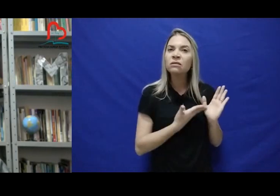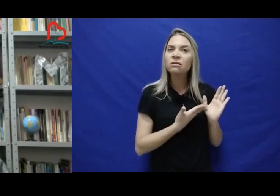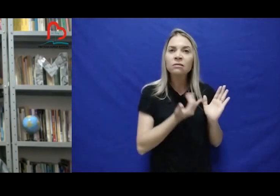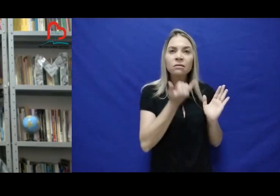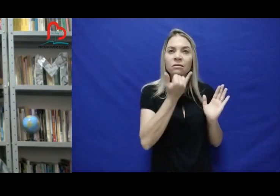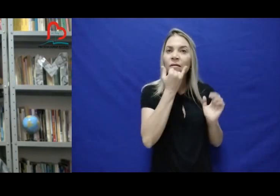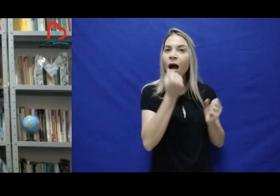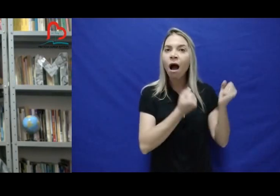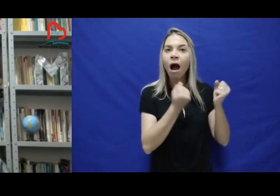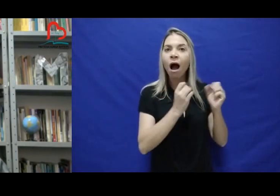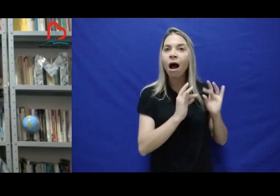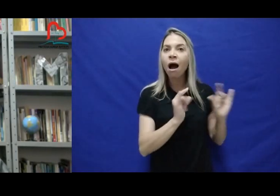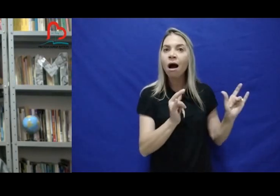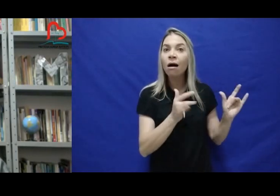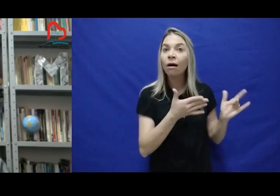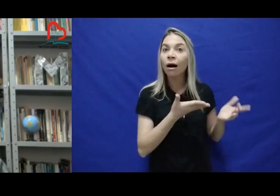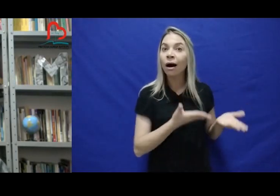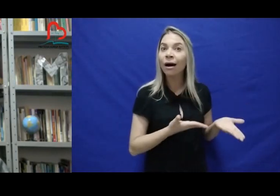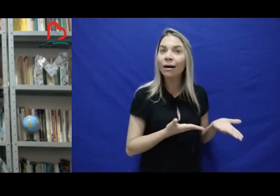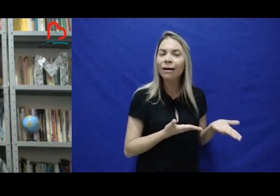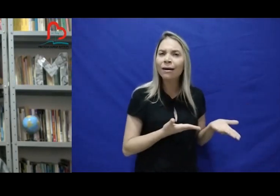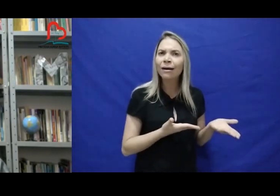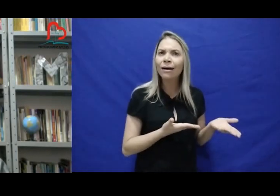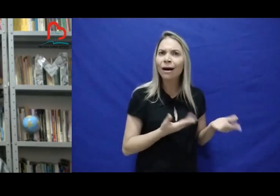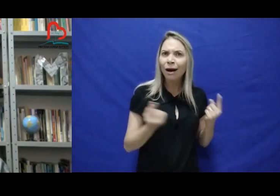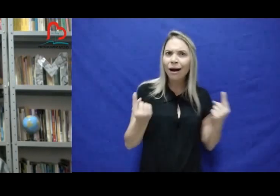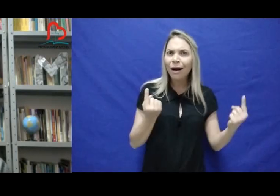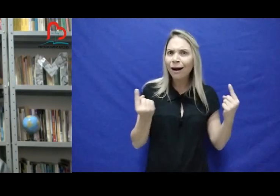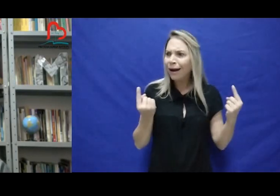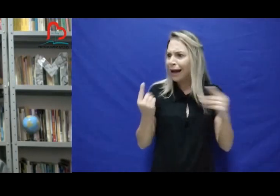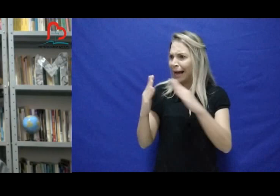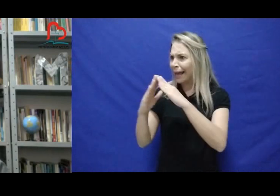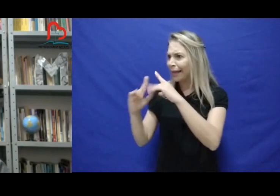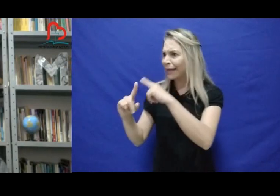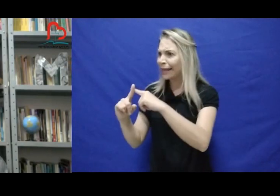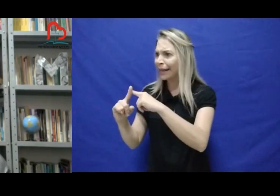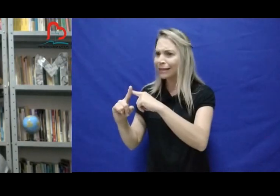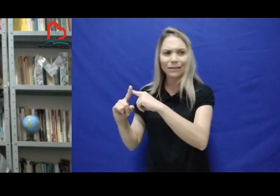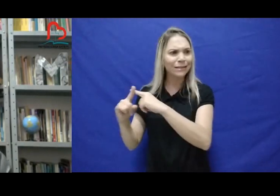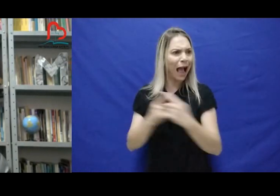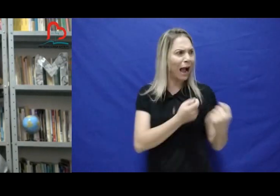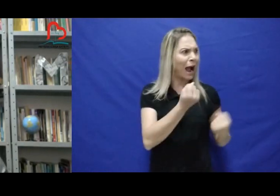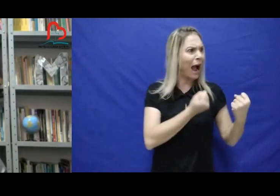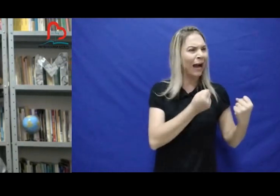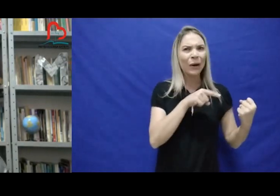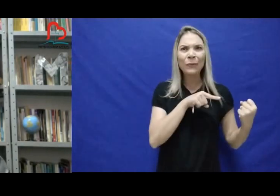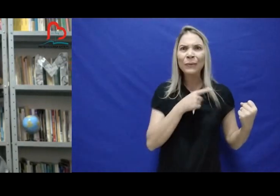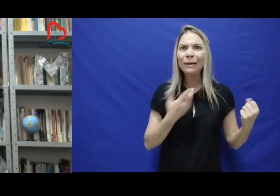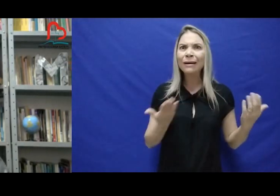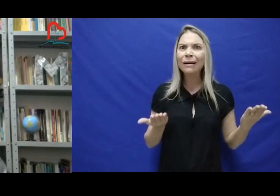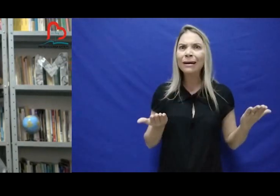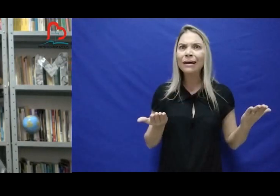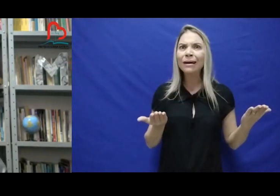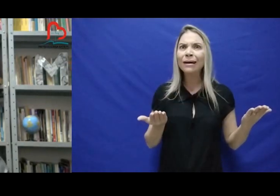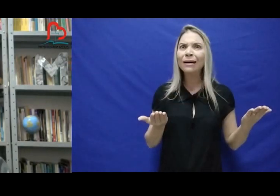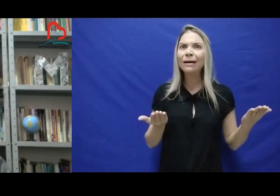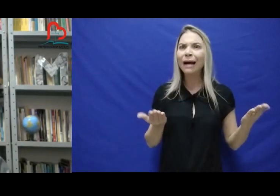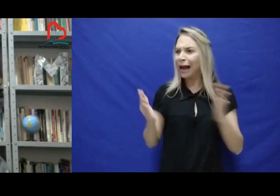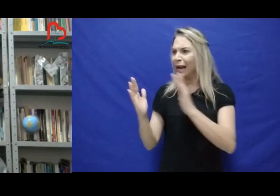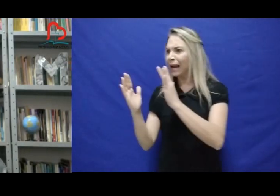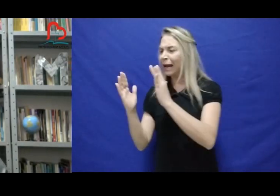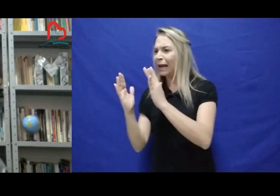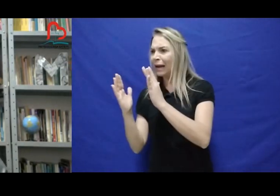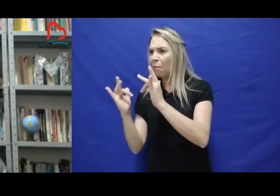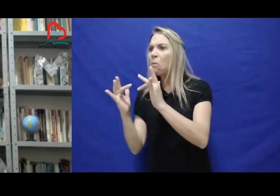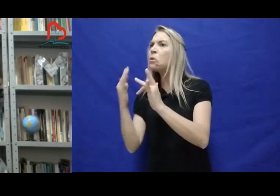fazendo a vontade de Deus estão plenamente satisfeitos. Será que você está trocando a aprovação